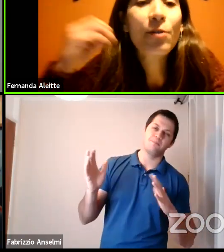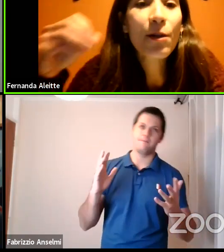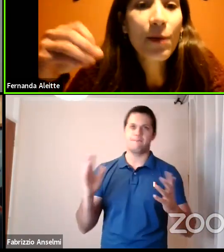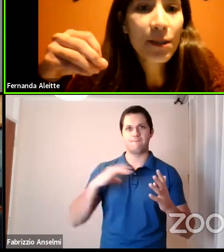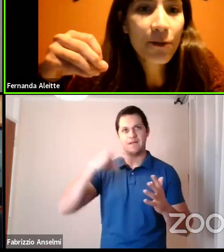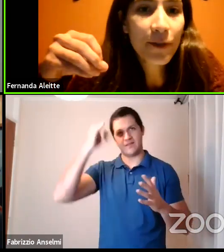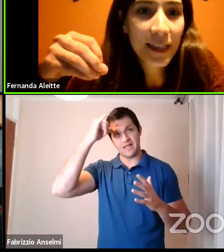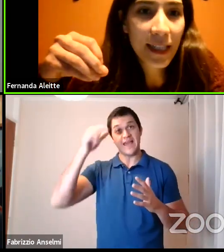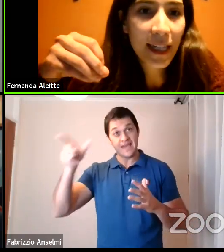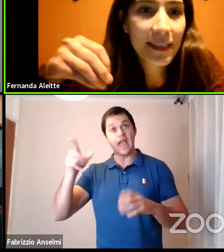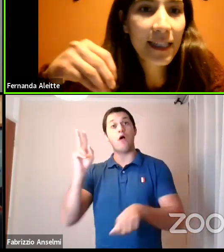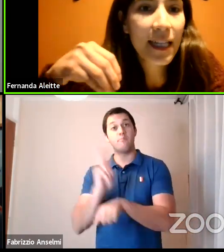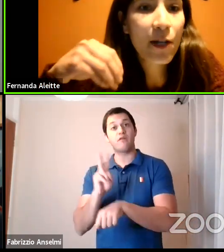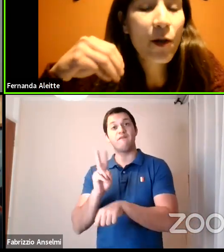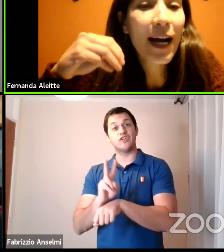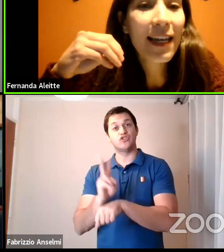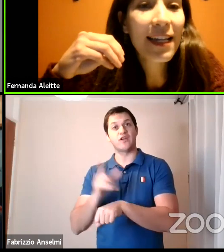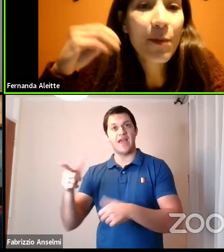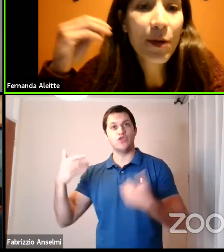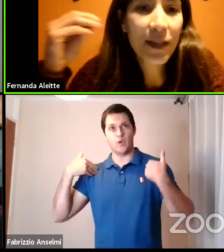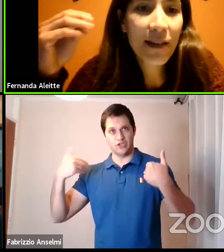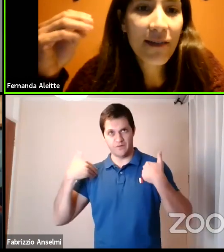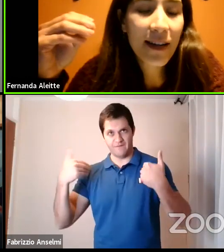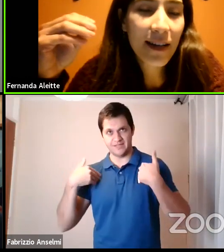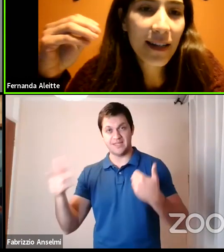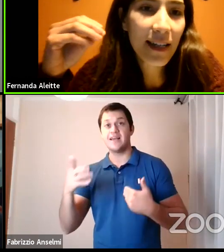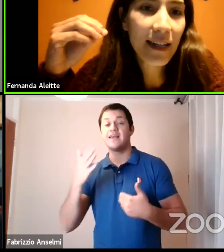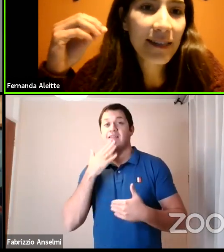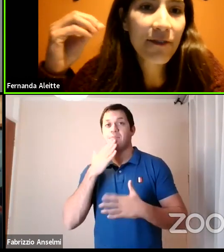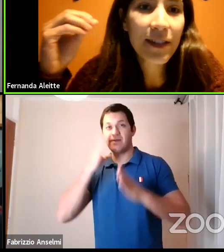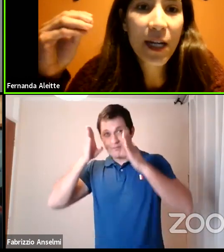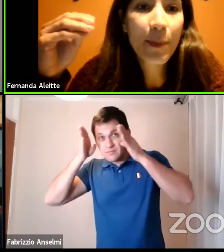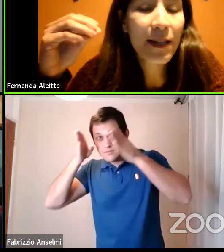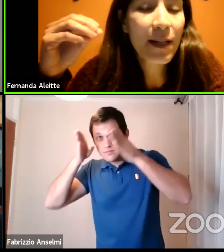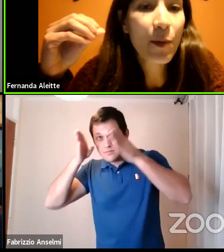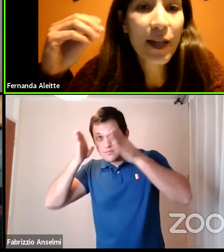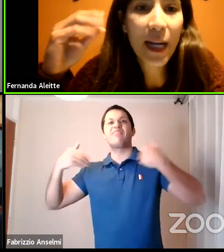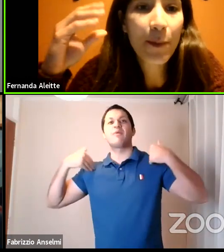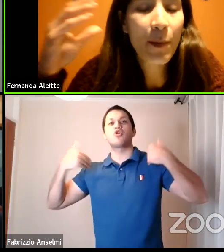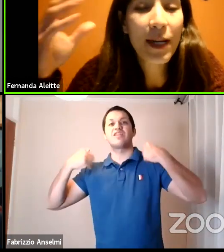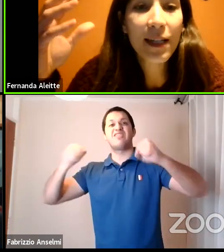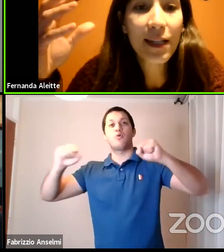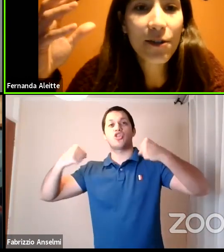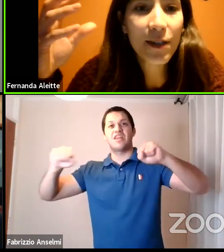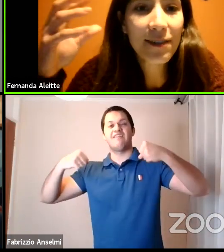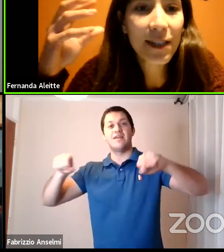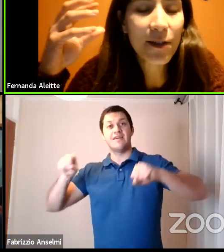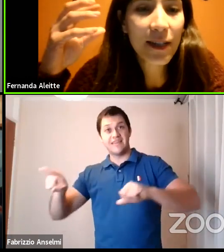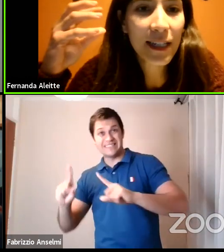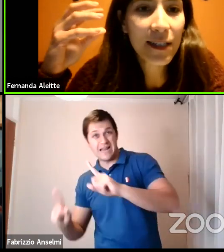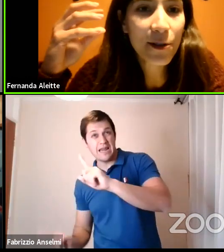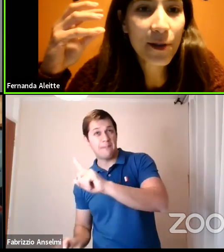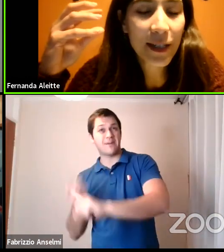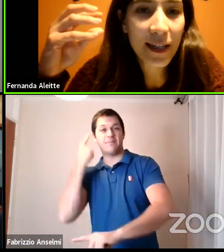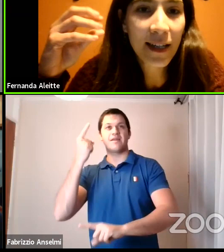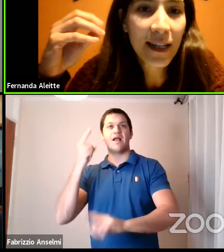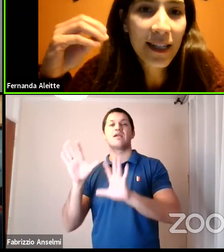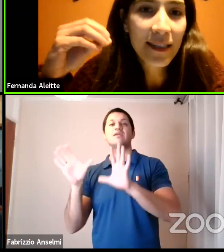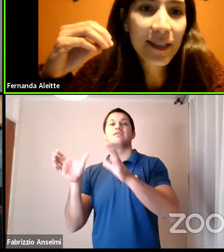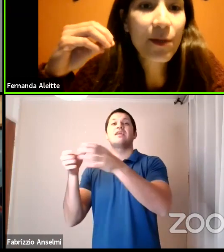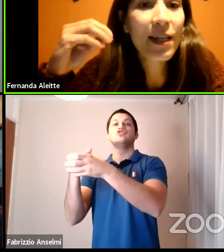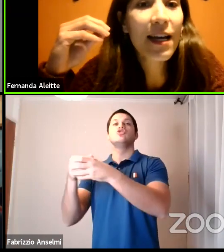ella es profesora de educación física, se dedicó al área deportiva en esa fecha, es parte como de las primeras generaciones que salieron de la